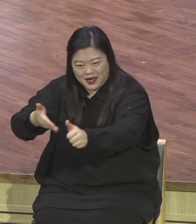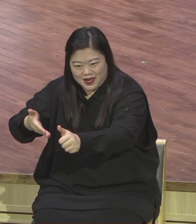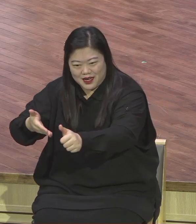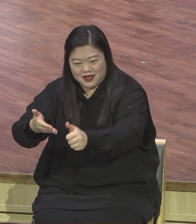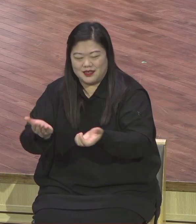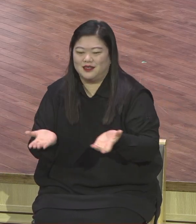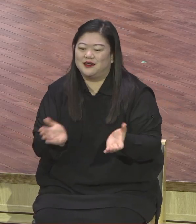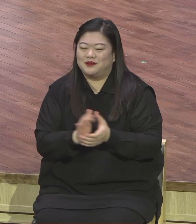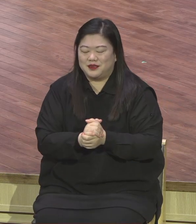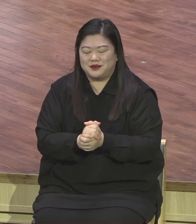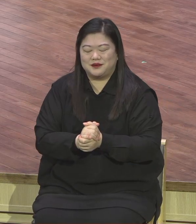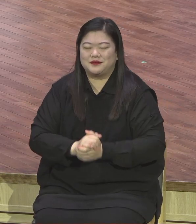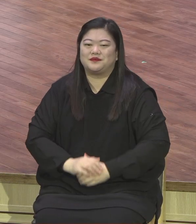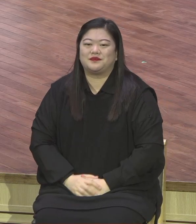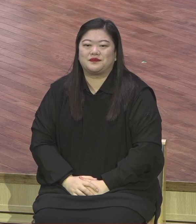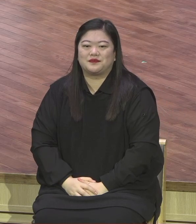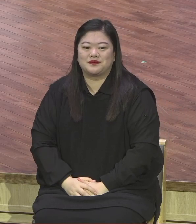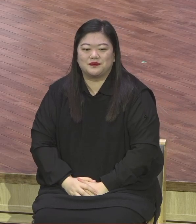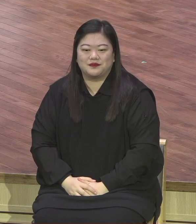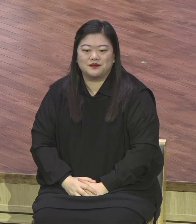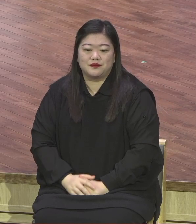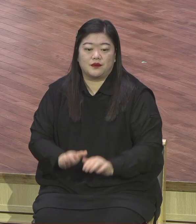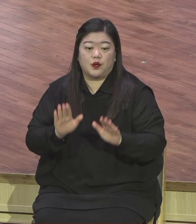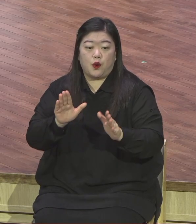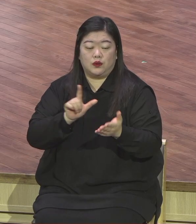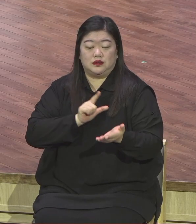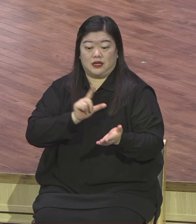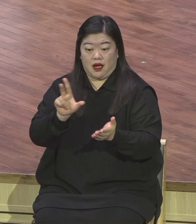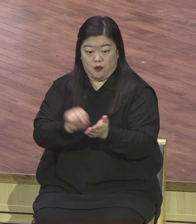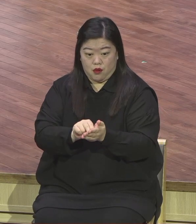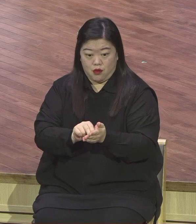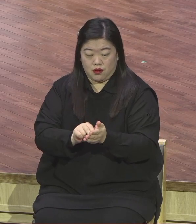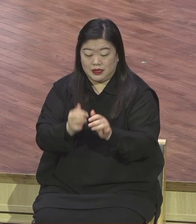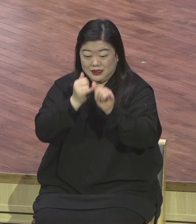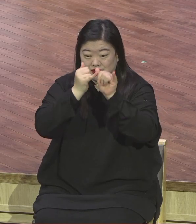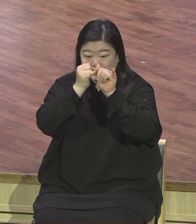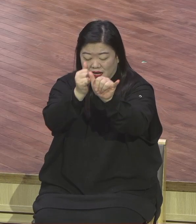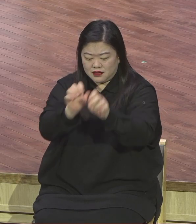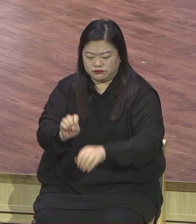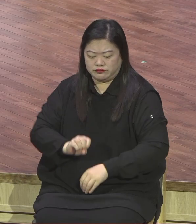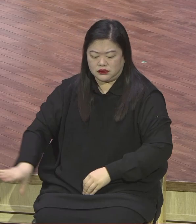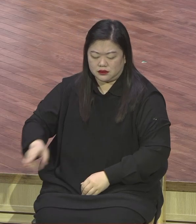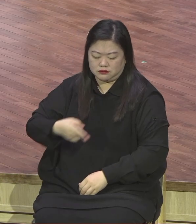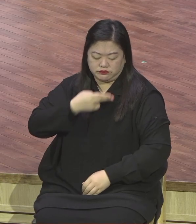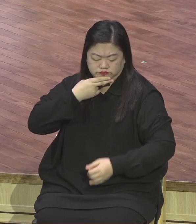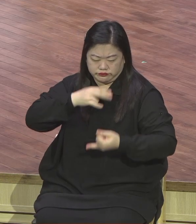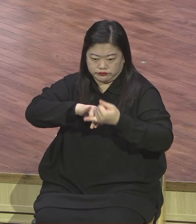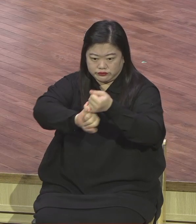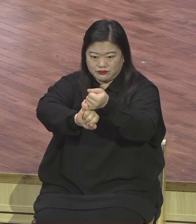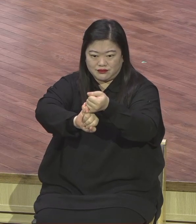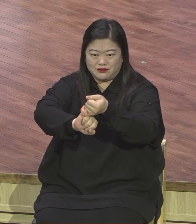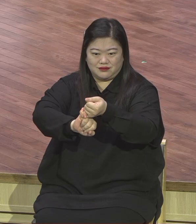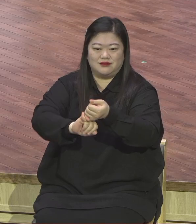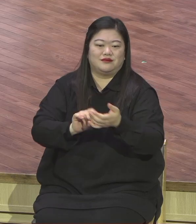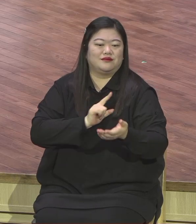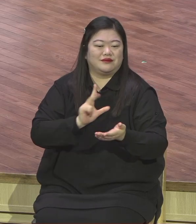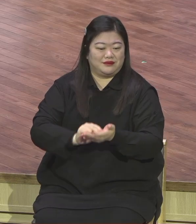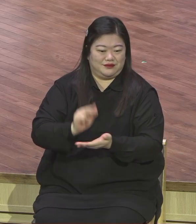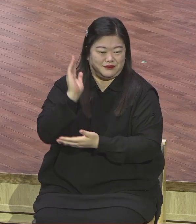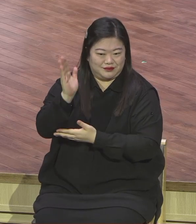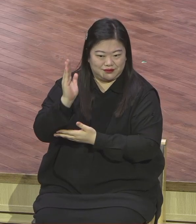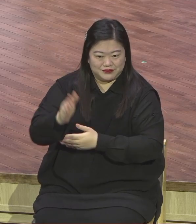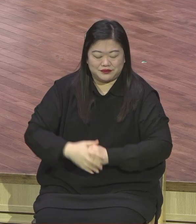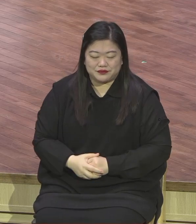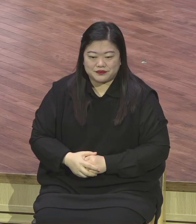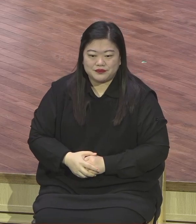읽어드린 말씀 가지고 결단코 상을 잃지 아니하리라는 제목으로 말씀을 드립니다. 오늘